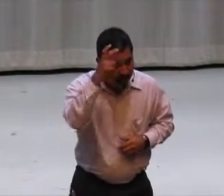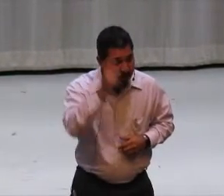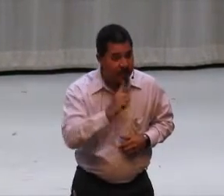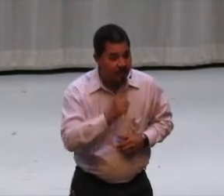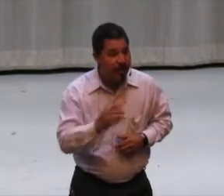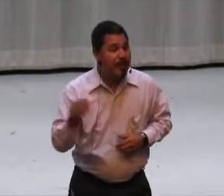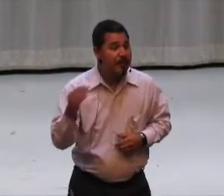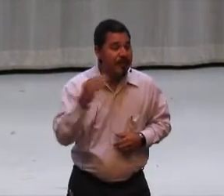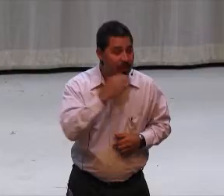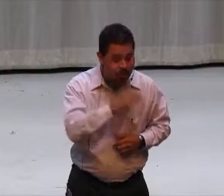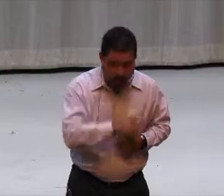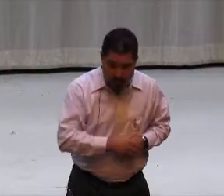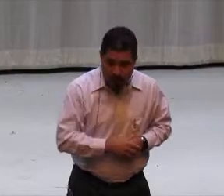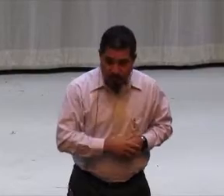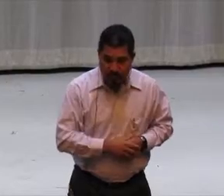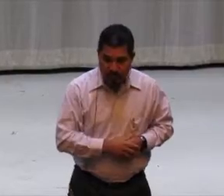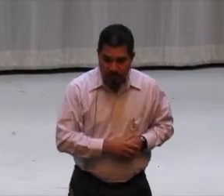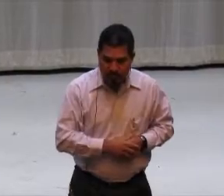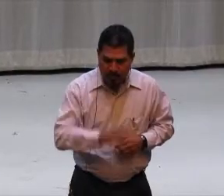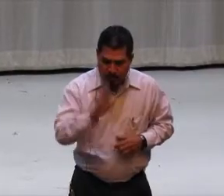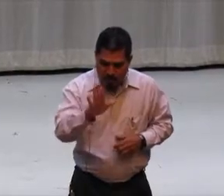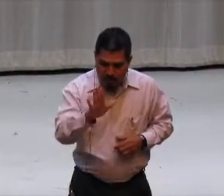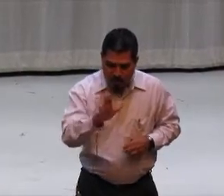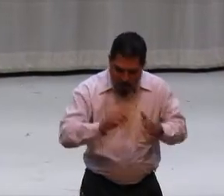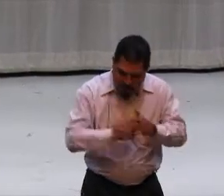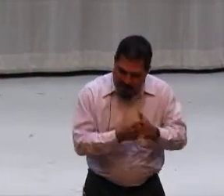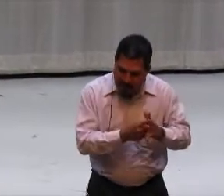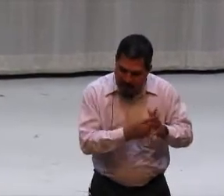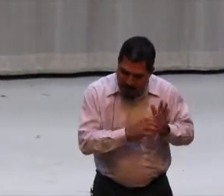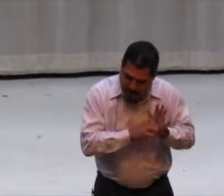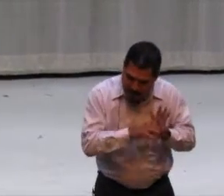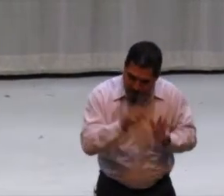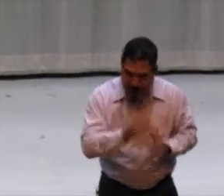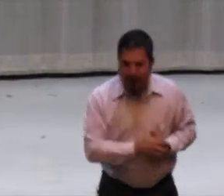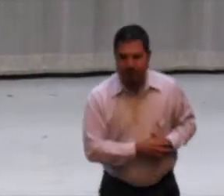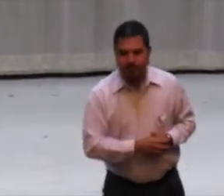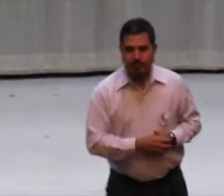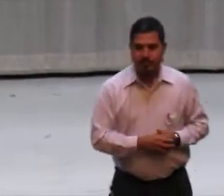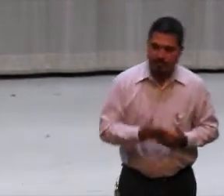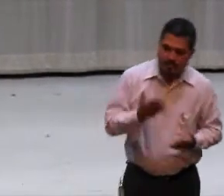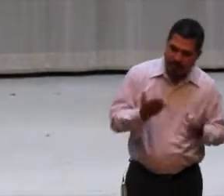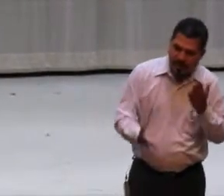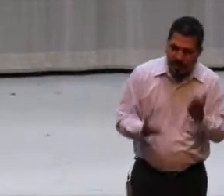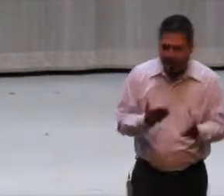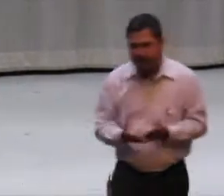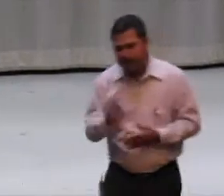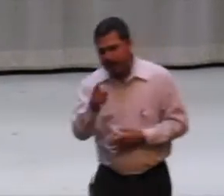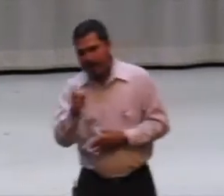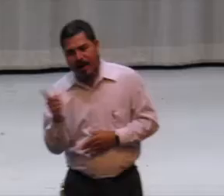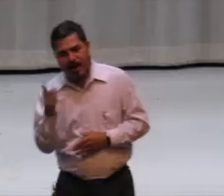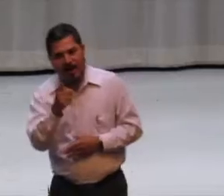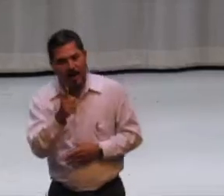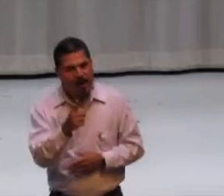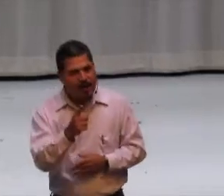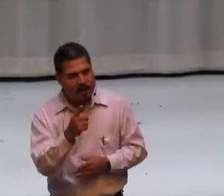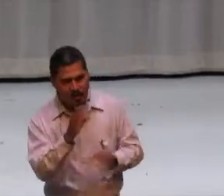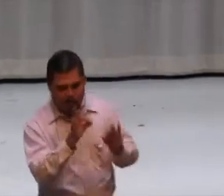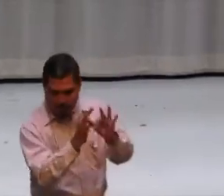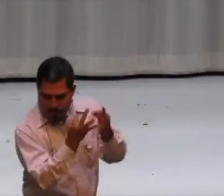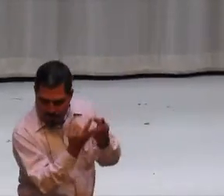Satanás de veras que es mentiroso. Y comienza el ejemplo así. Tal vez usted vaya y con sus